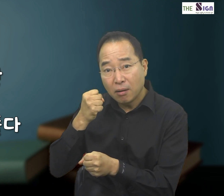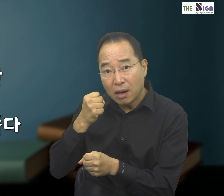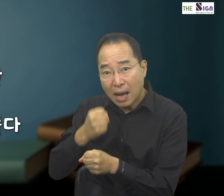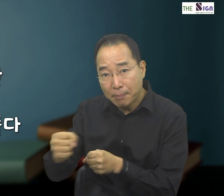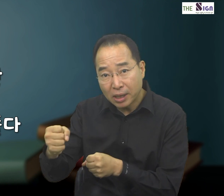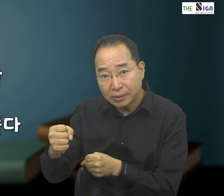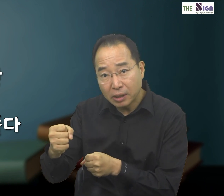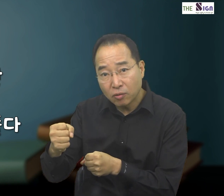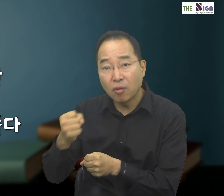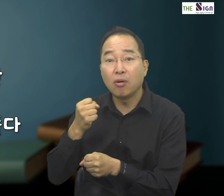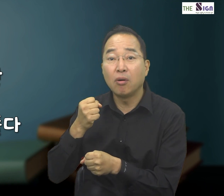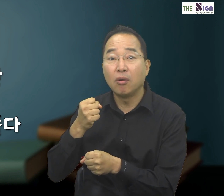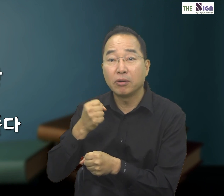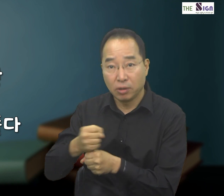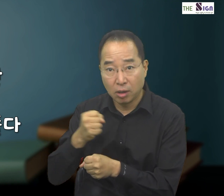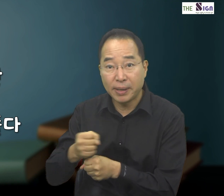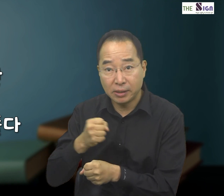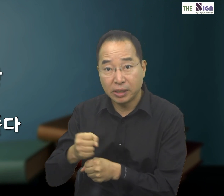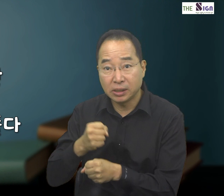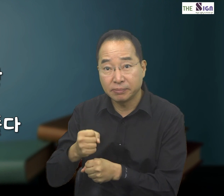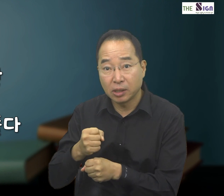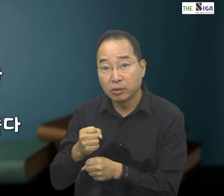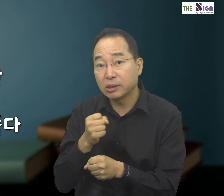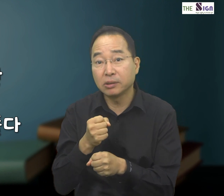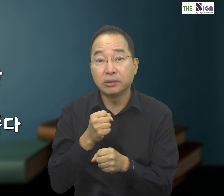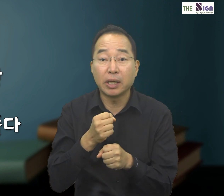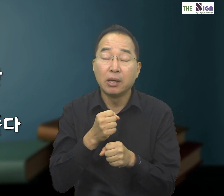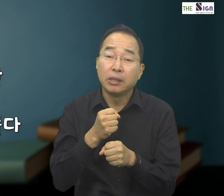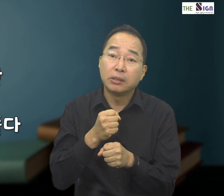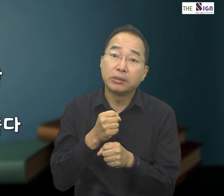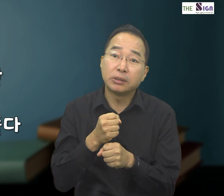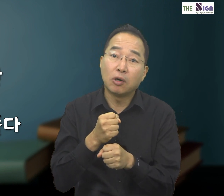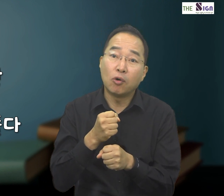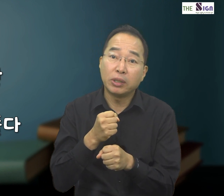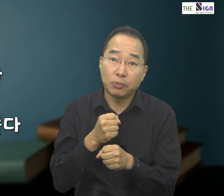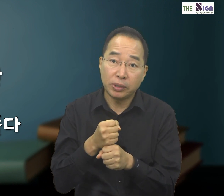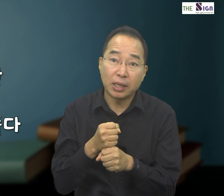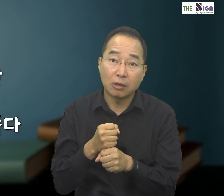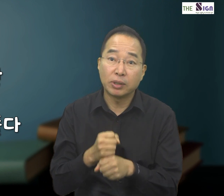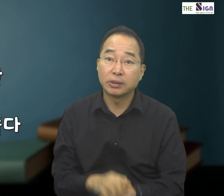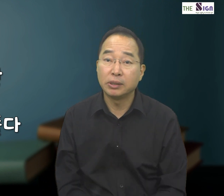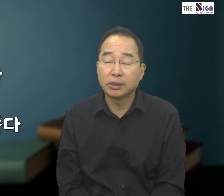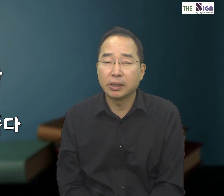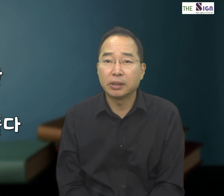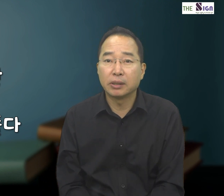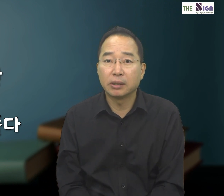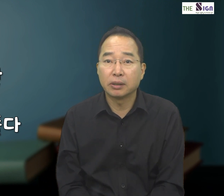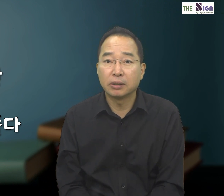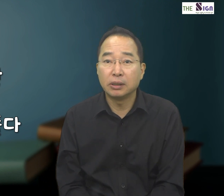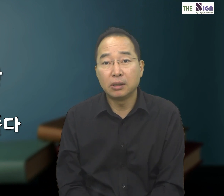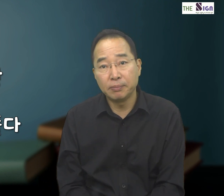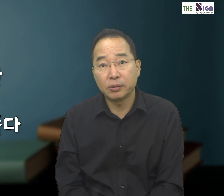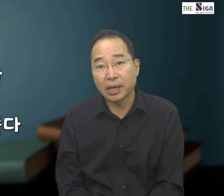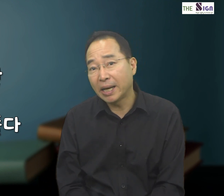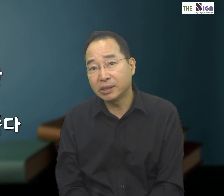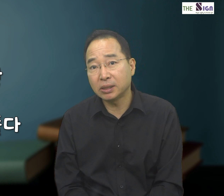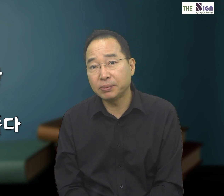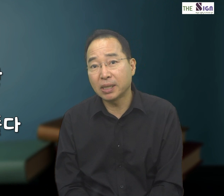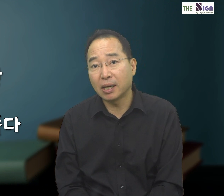한 번 할 때 있고 여러 번 할 때 있습니다. 어쨌든 근데 이것이 어원이 뭐냐라고 할 때 이제 이런 표현,